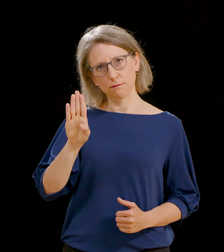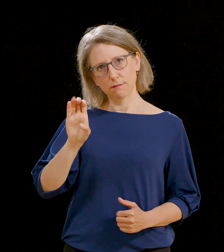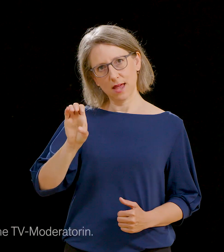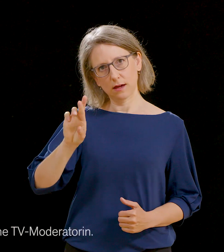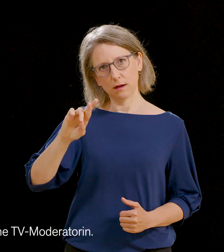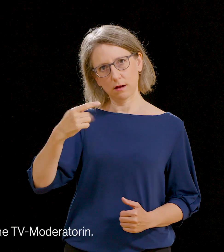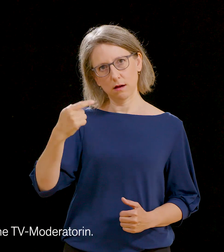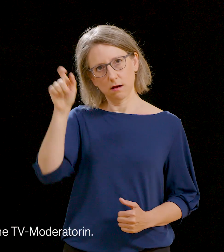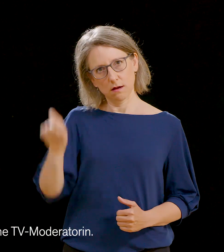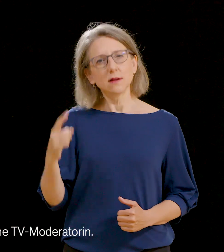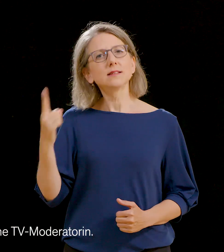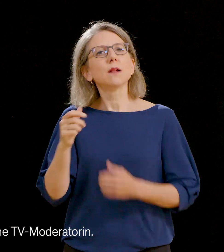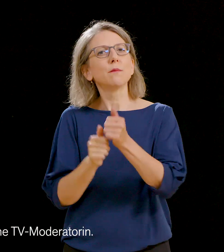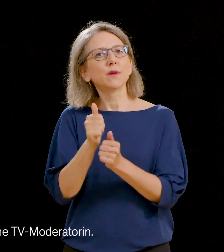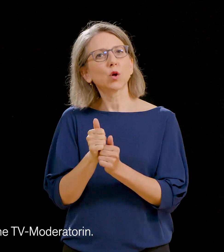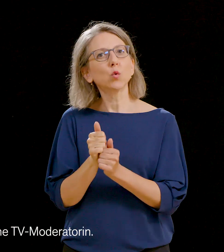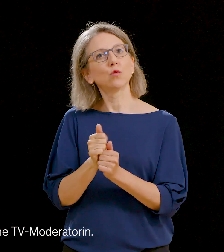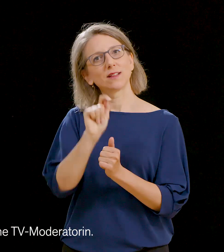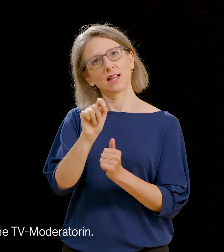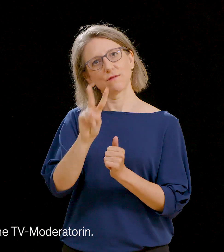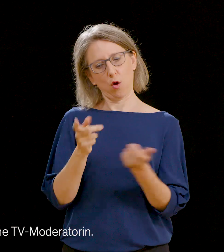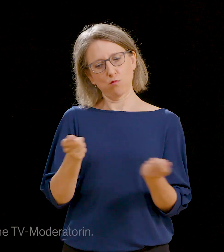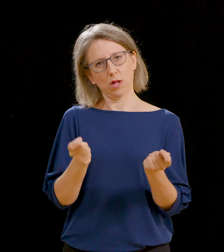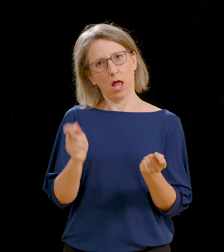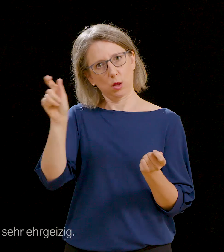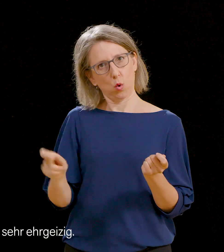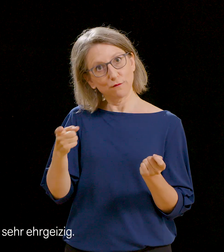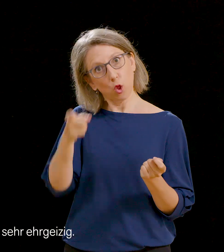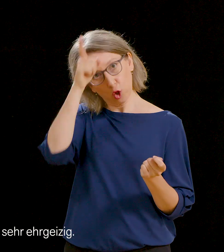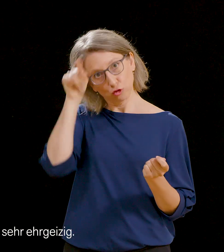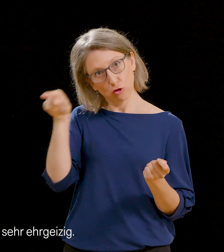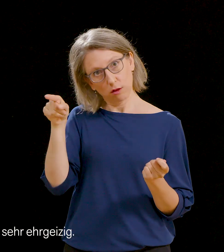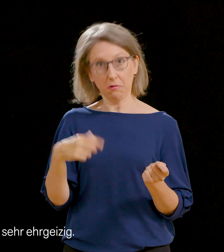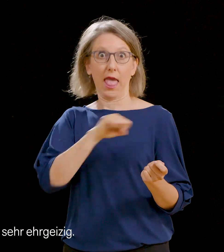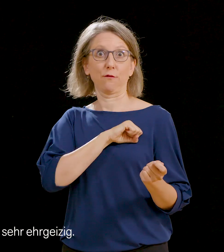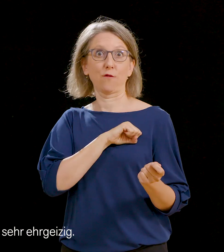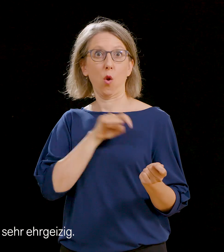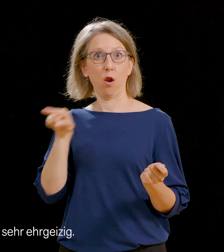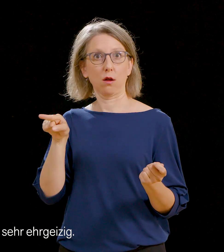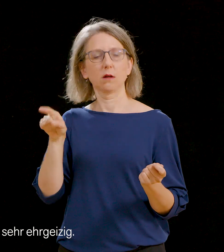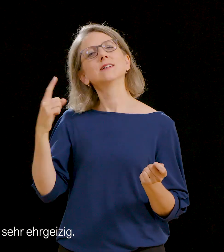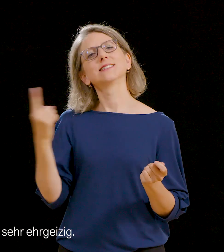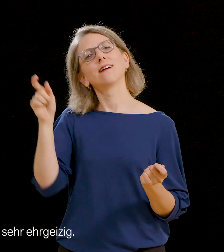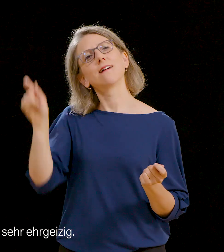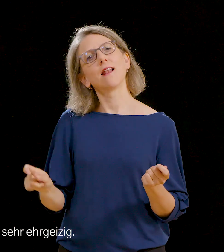Lisa ist eine erfolgreiche deutsche TV-Moderatorin. Sie ist Single. Lisa ist außerdem sehr